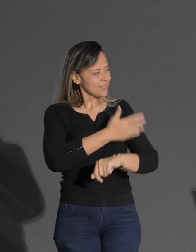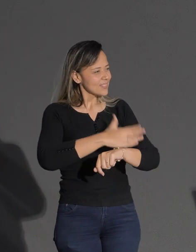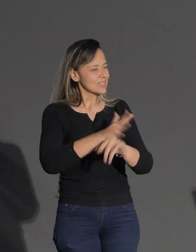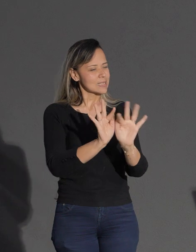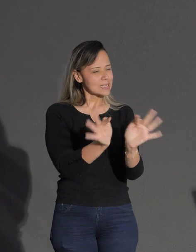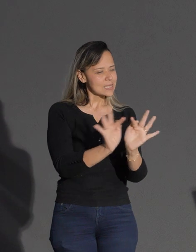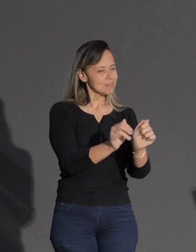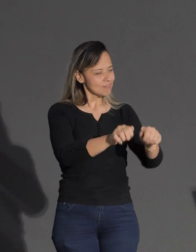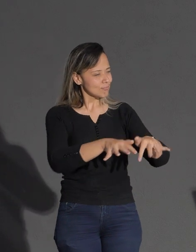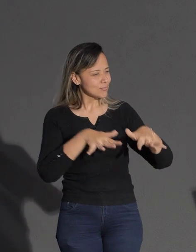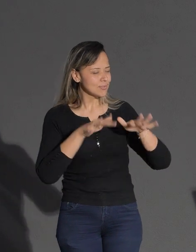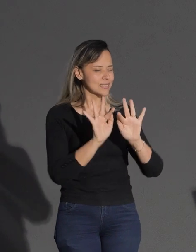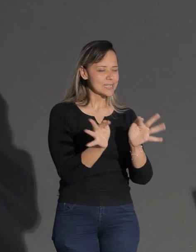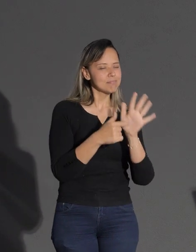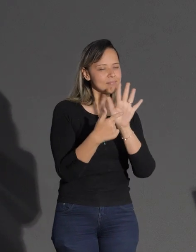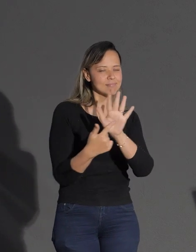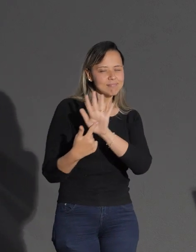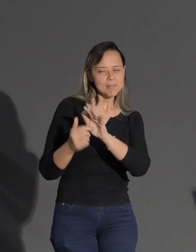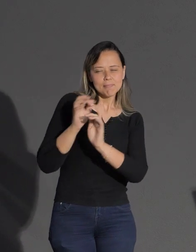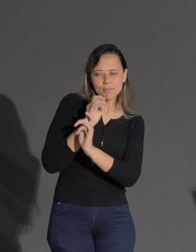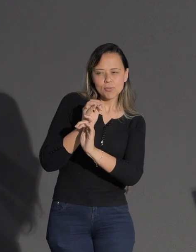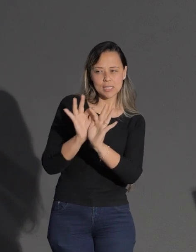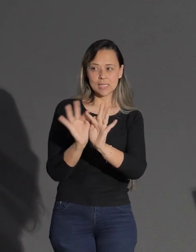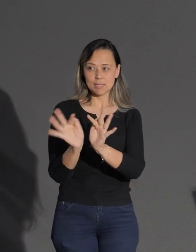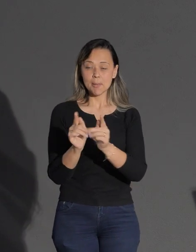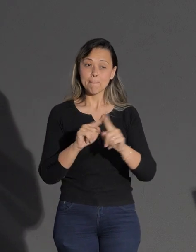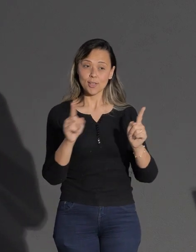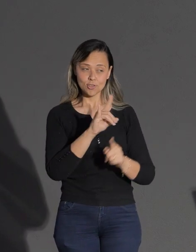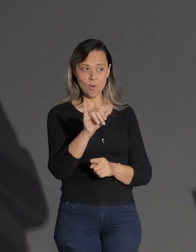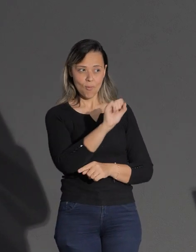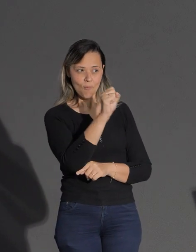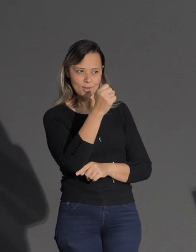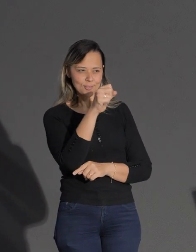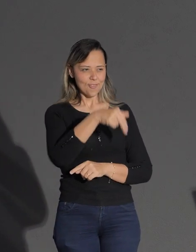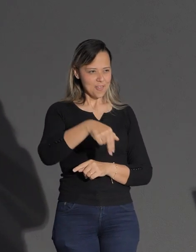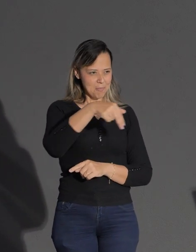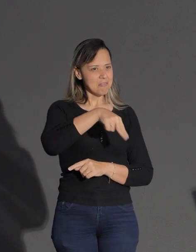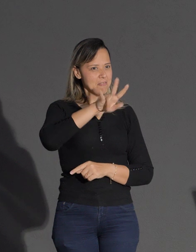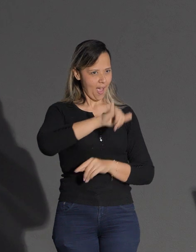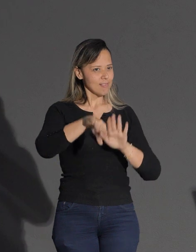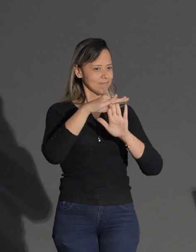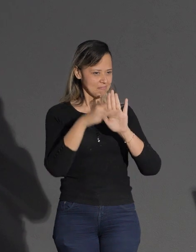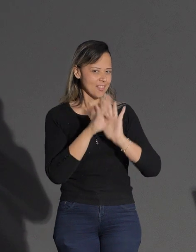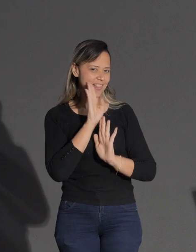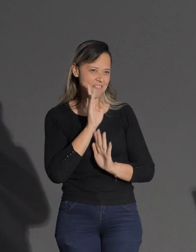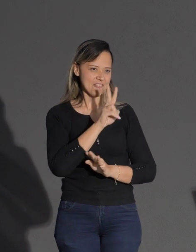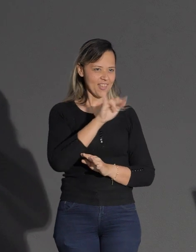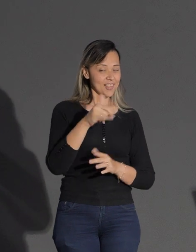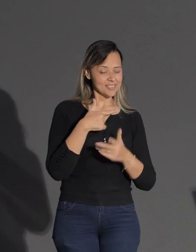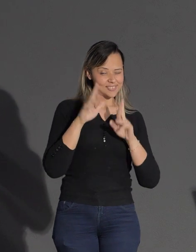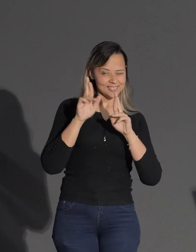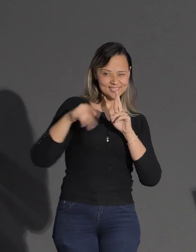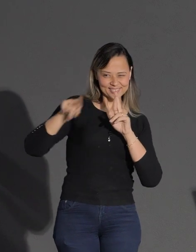pequenas, pequenas peças, mas dia 8 a gente vai estar com um repertório bem legal. Então, já